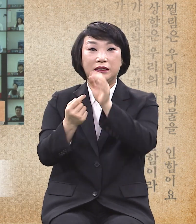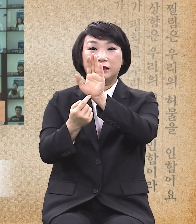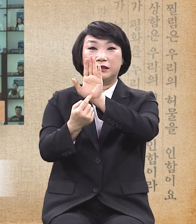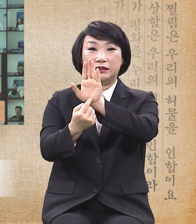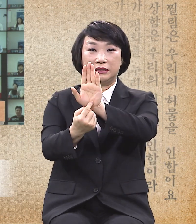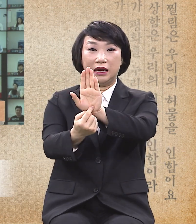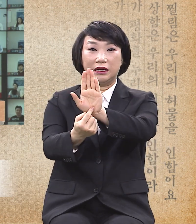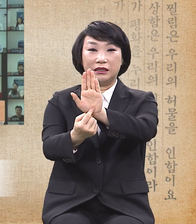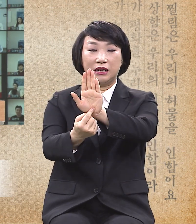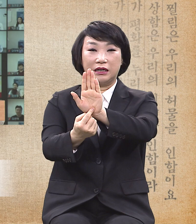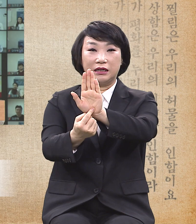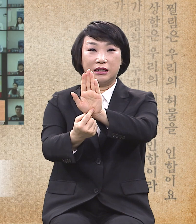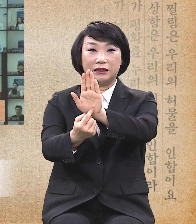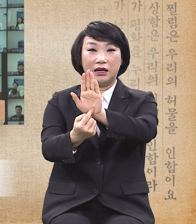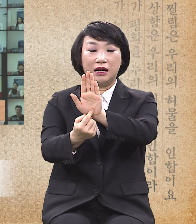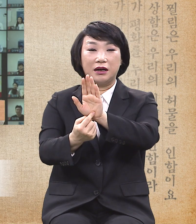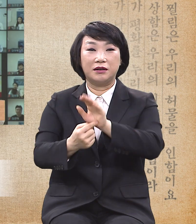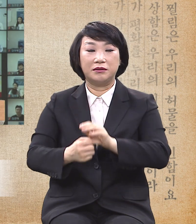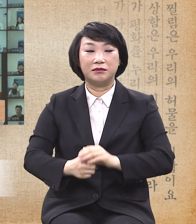나타날 터인데